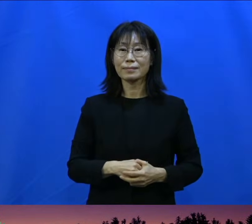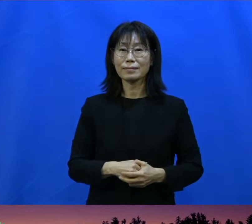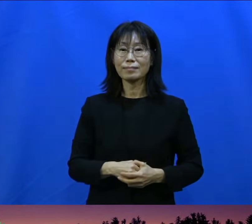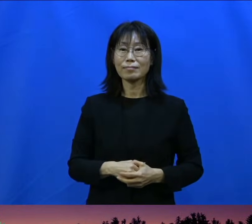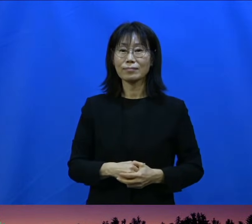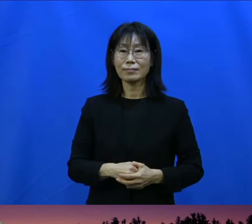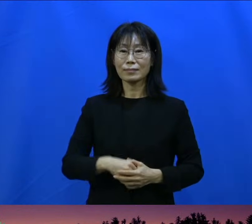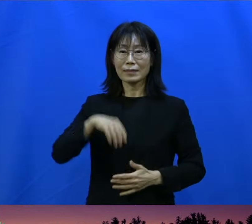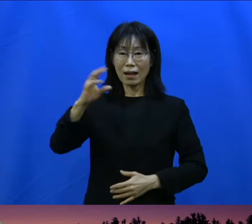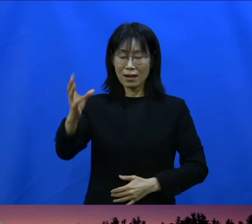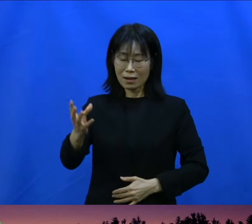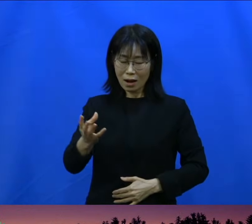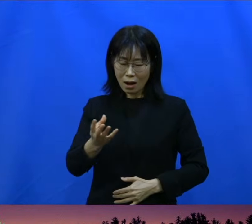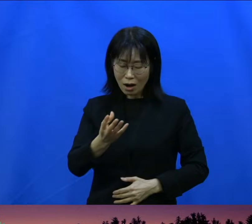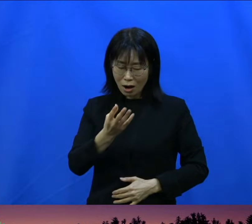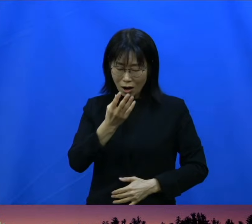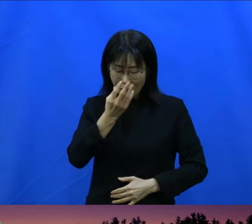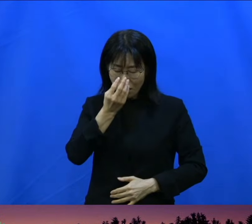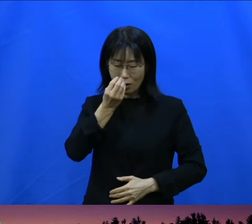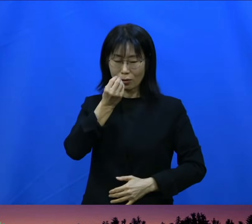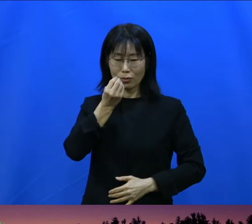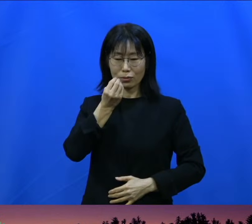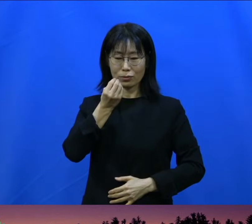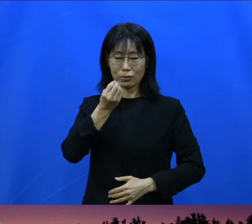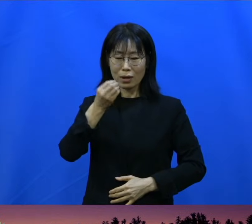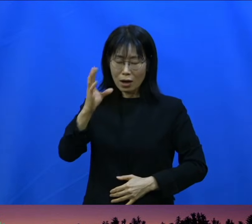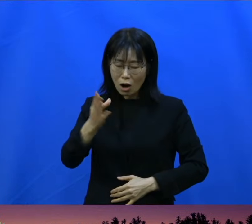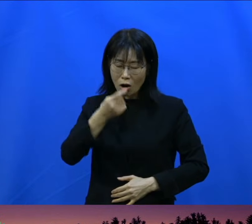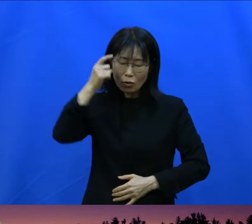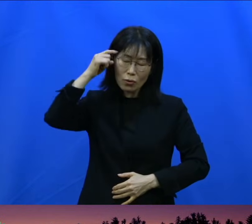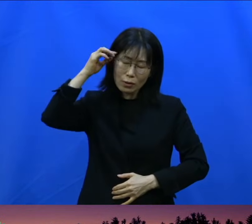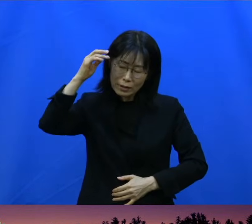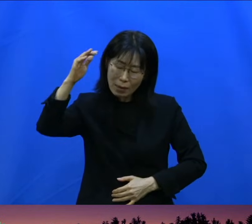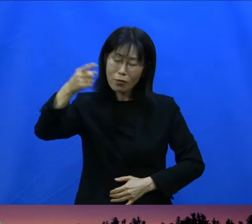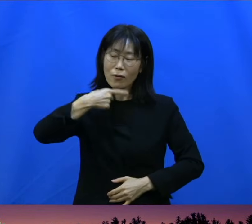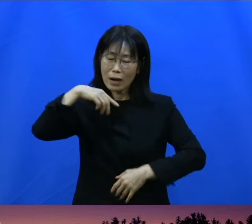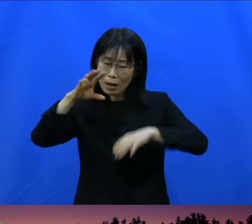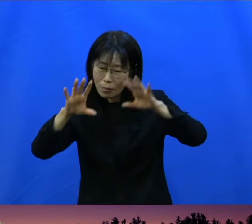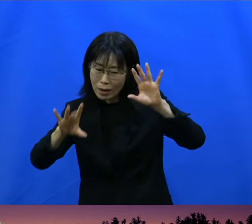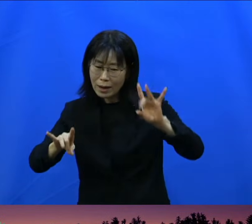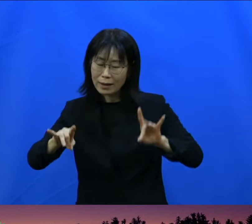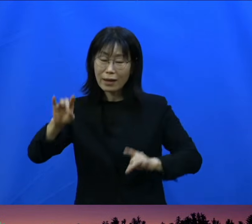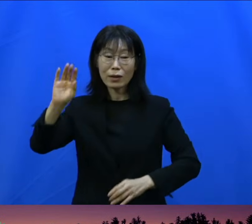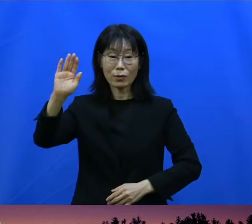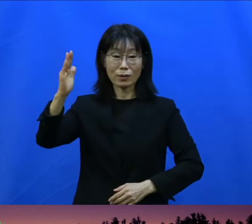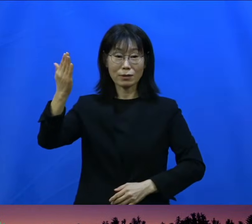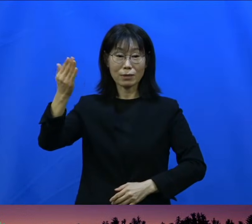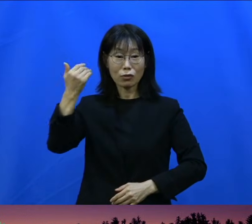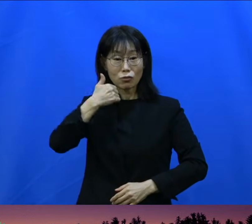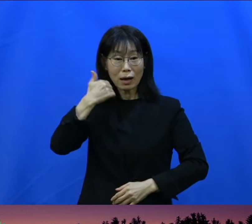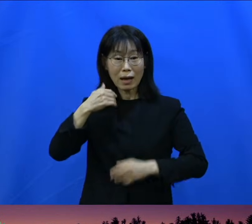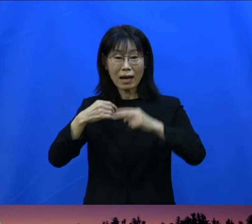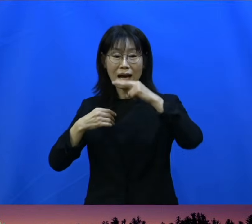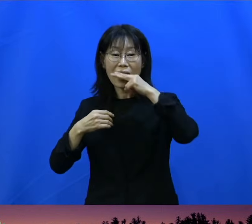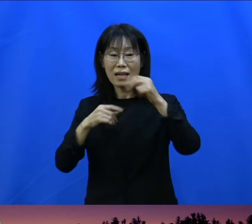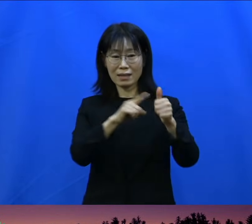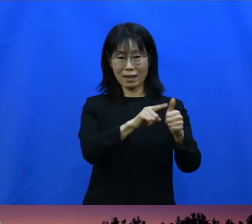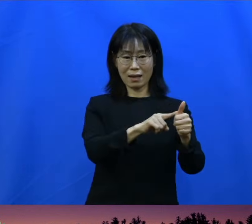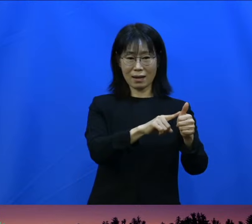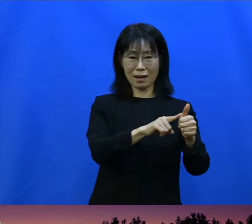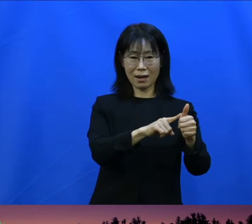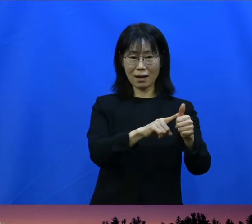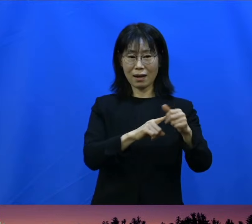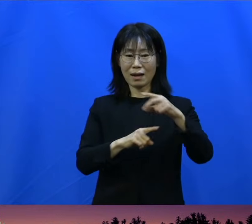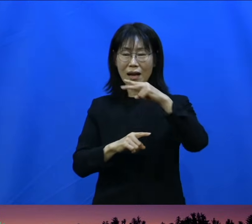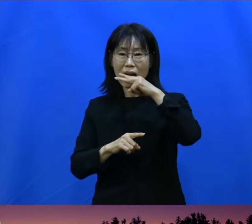그는 거룩의 눈을 떴습니다. 거룩의 목마름이 생겼습니다. 거룩에 대한 갈망이 생겼습니다. 그런데 그 거룩의 눈을 뜨고